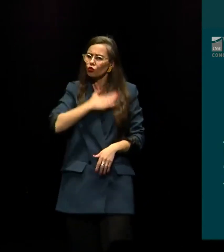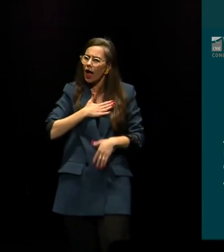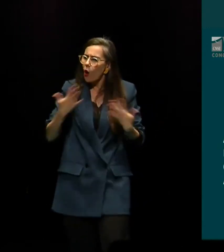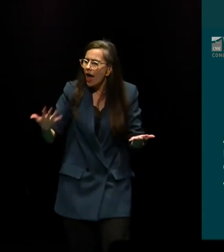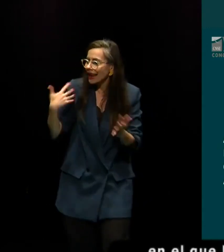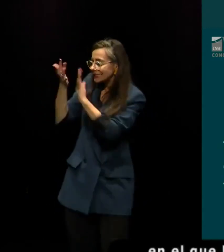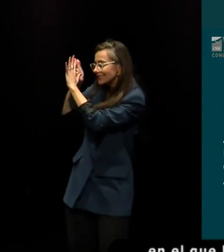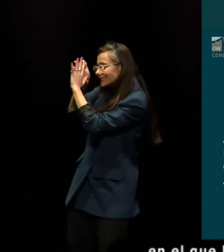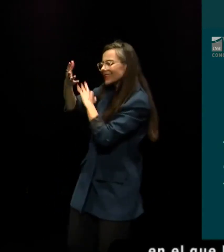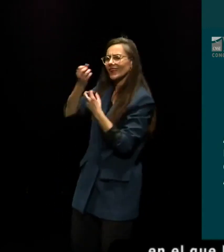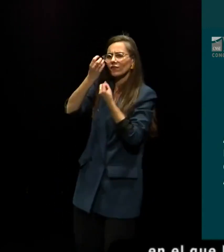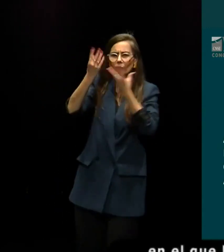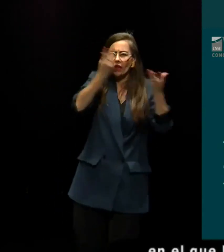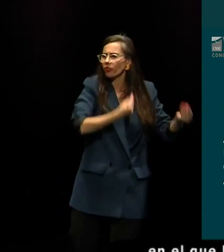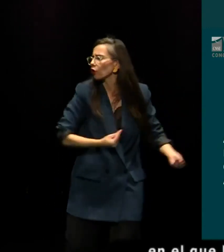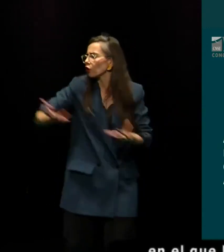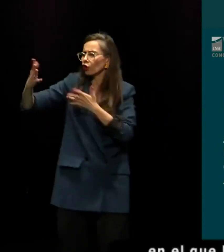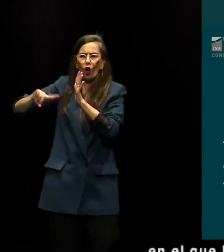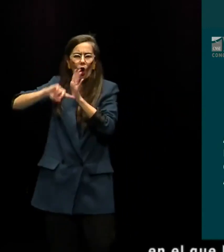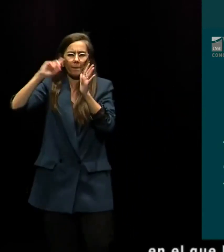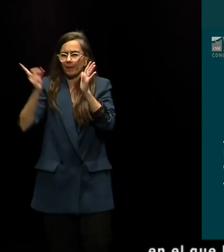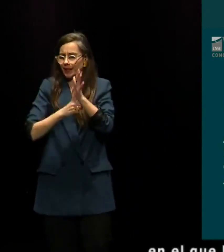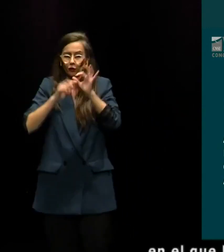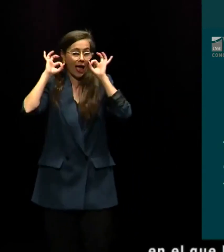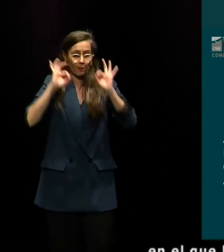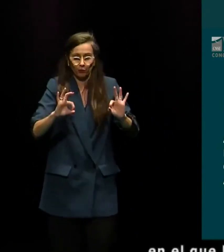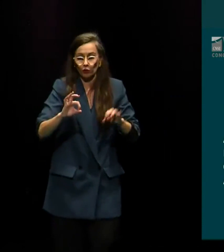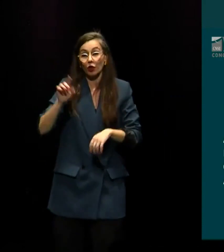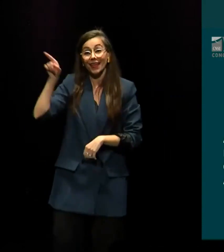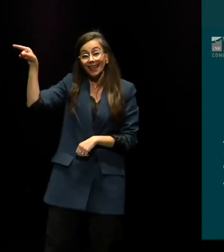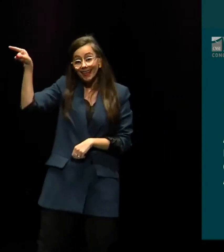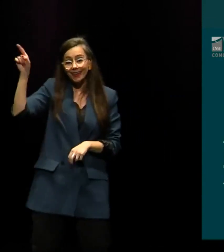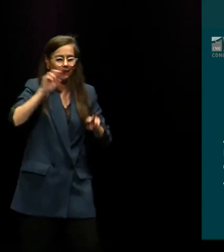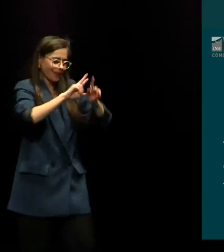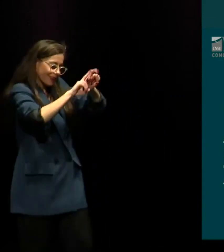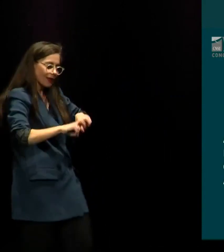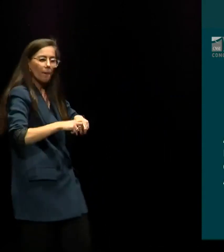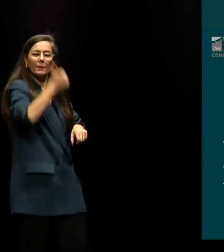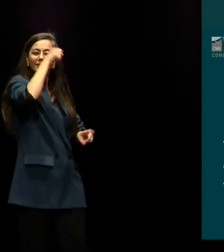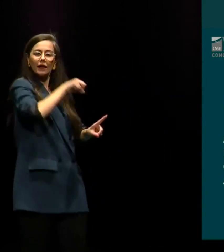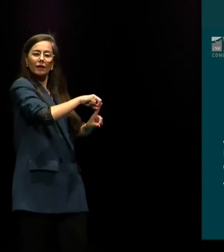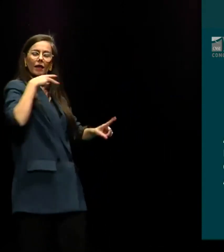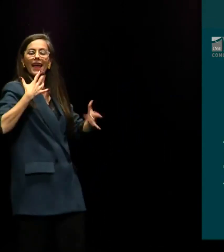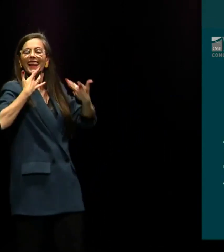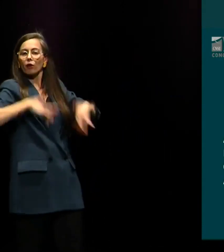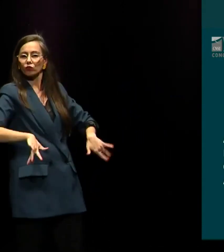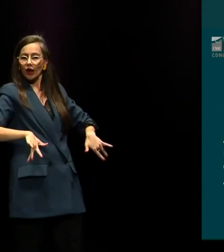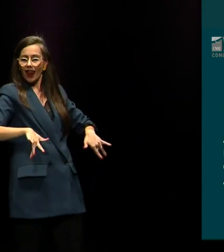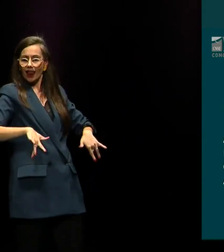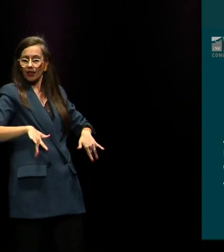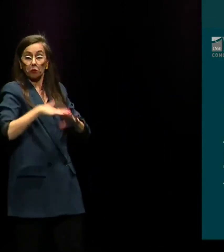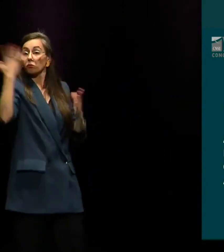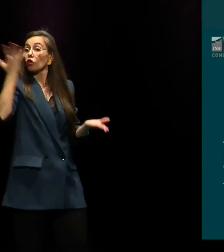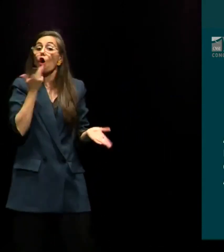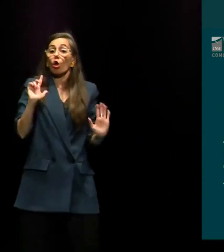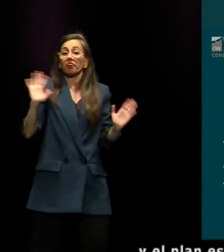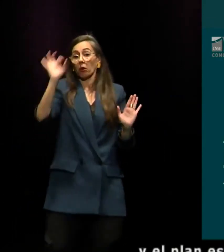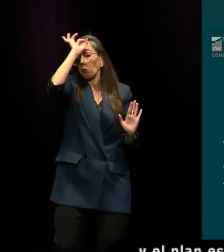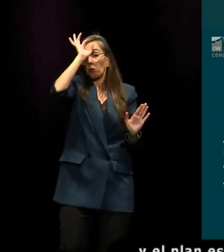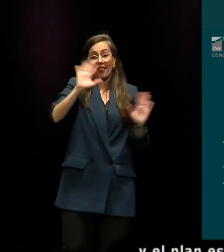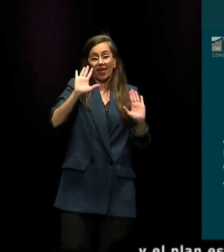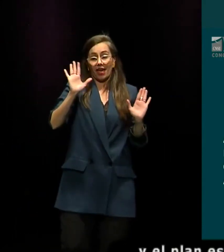para explicarles nuestra estructura, nuestra forma de funcionar, nuestra cultura. Y de esta manera ellos pudieran hacer ese